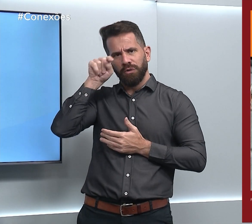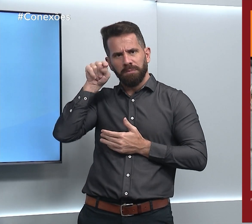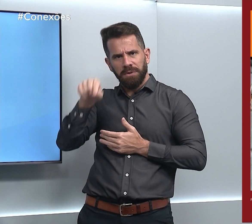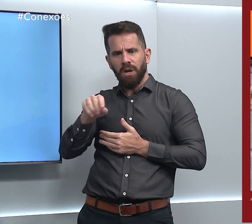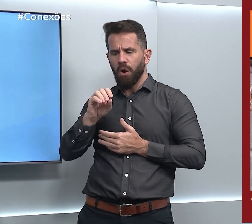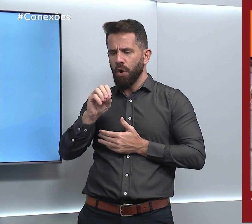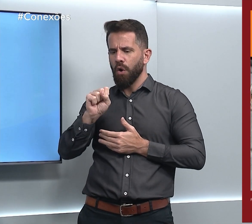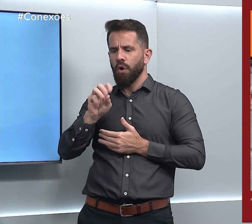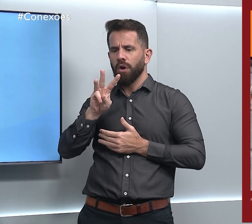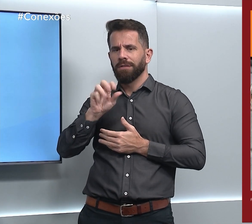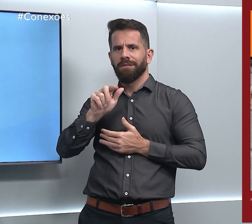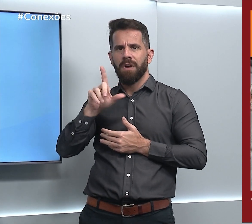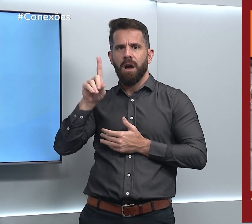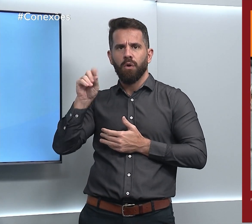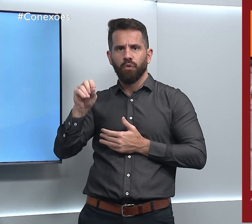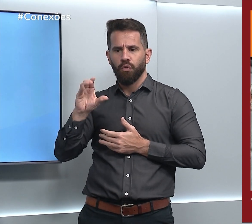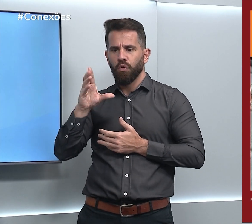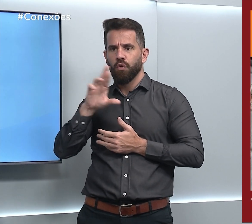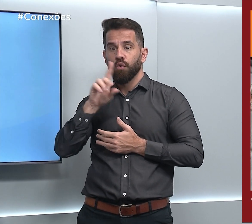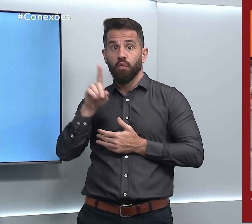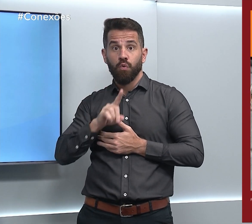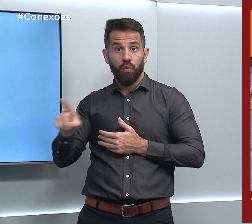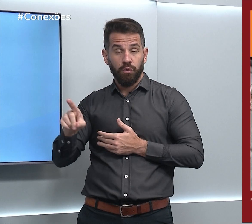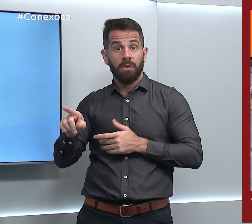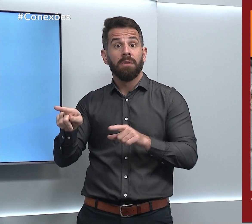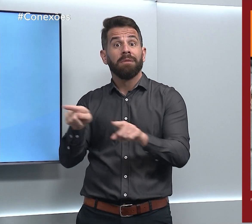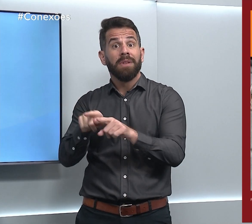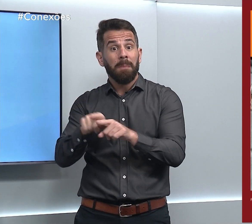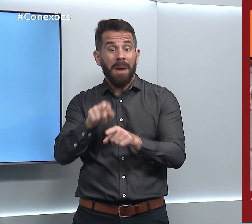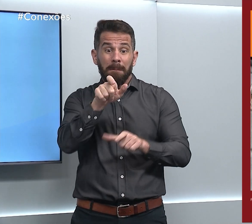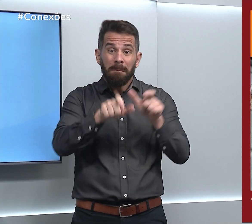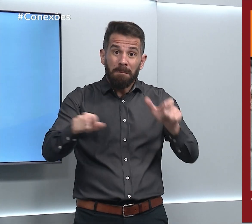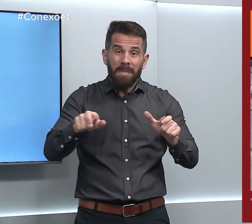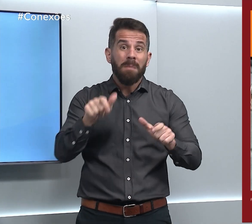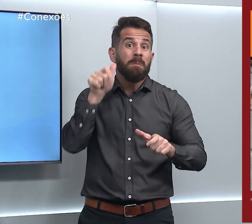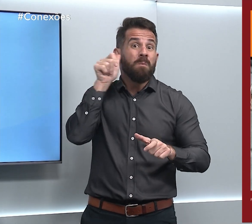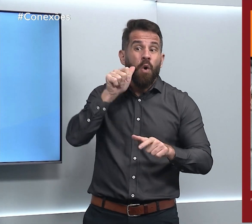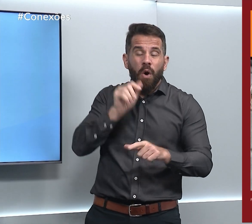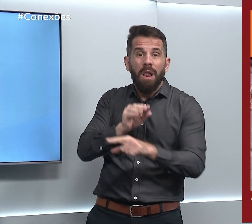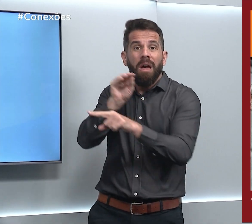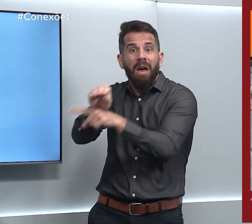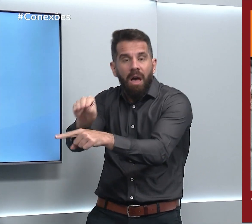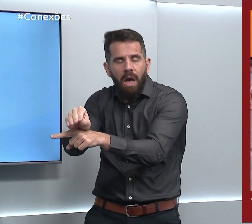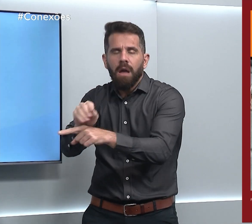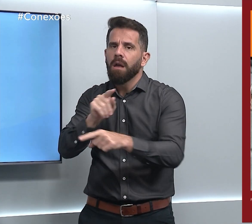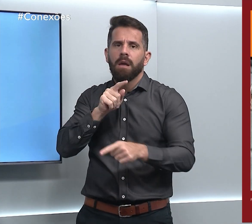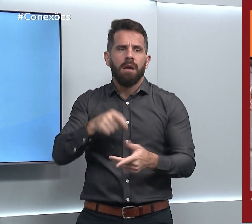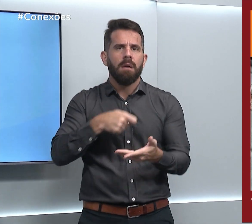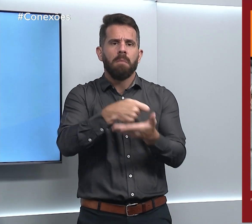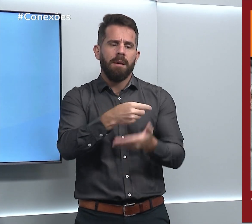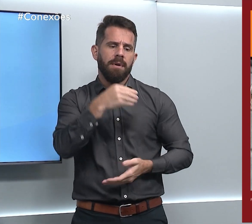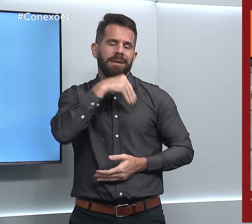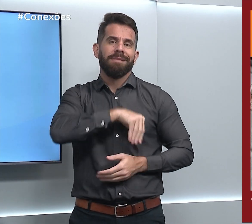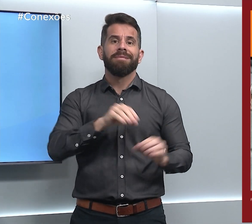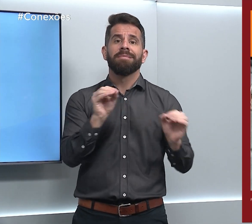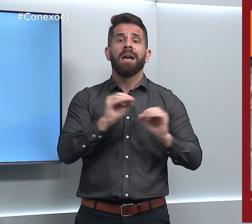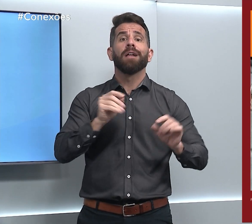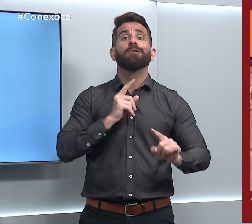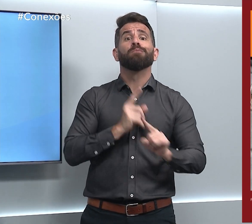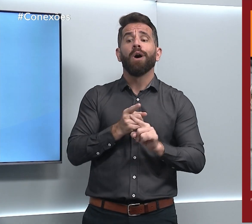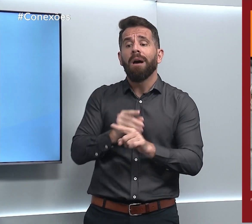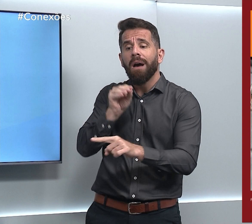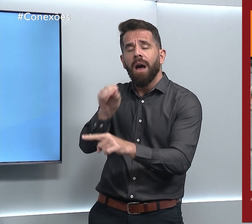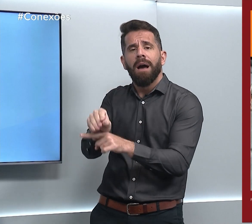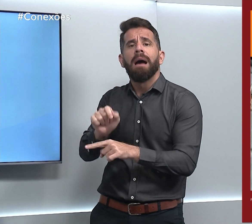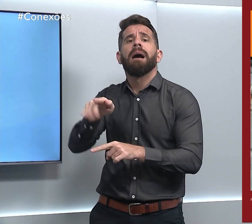são pagas para realizar os serviços, já que cuidam de pessoas das próprias famílias. Na maioria dos casos, não